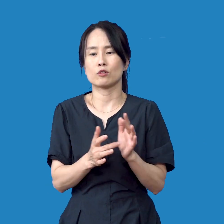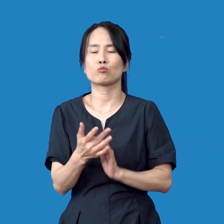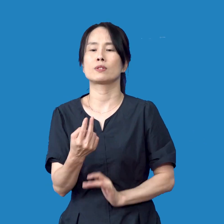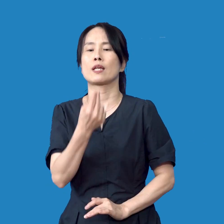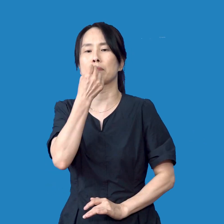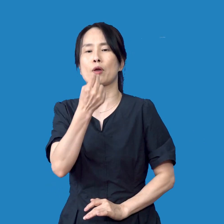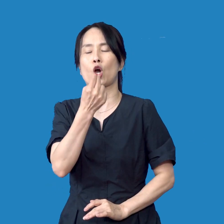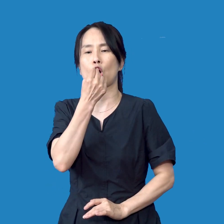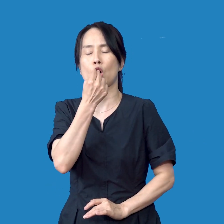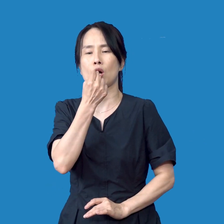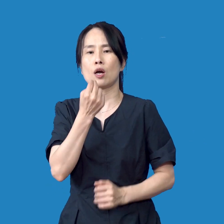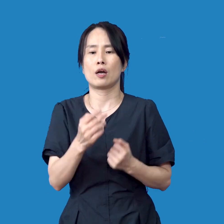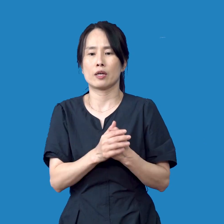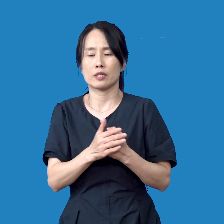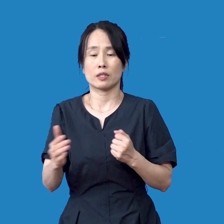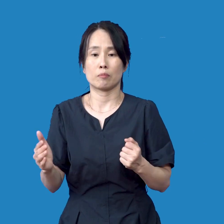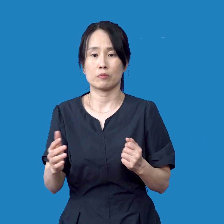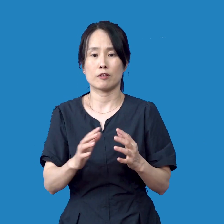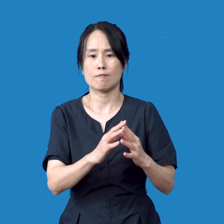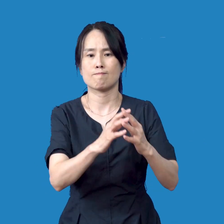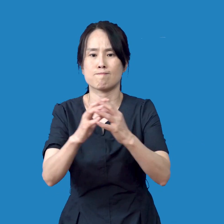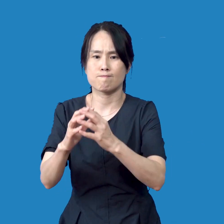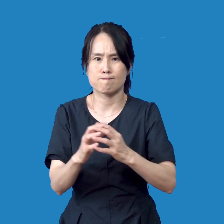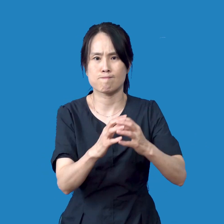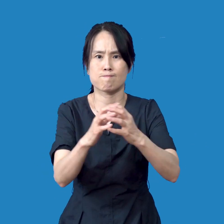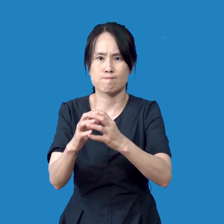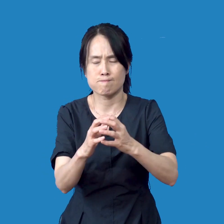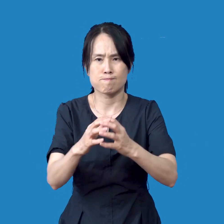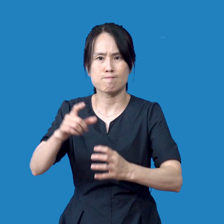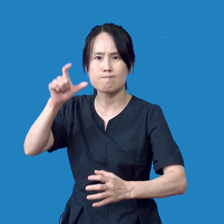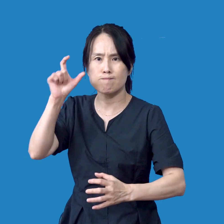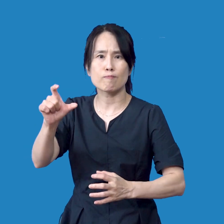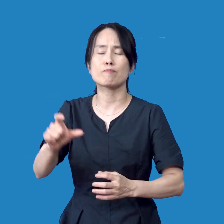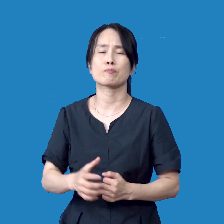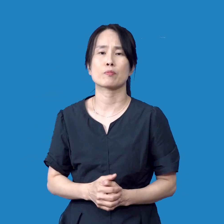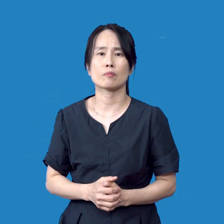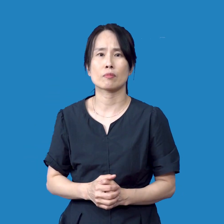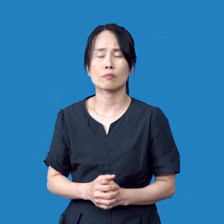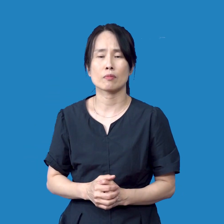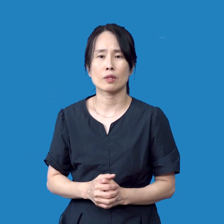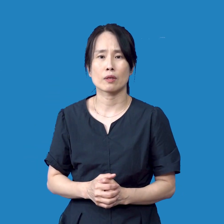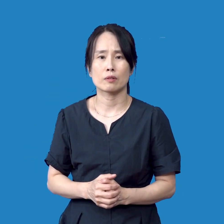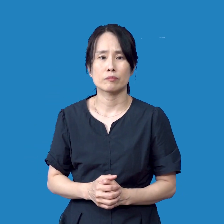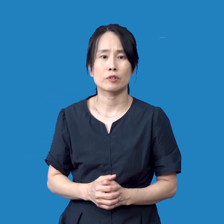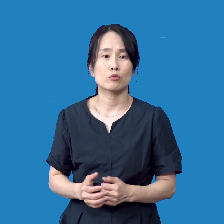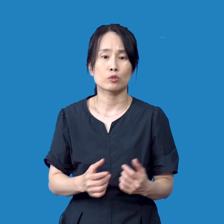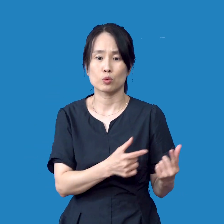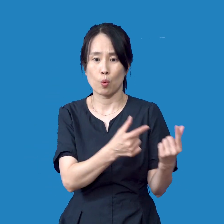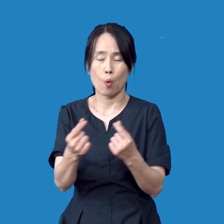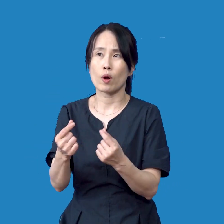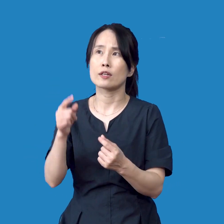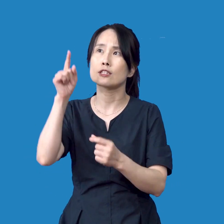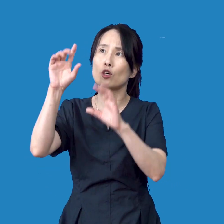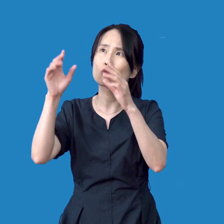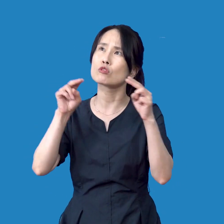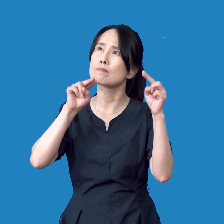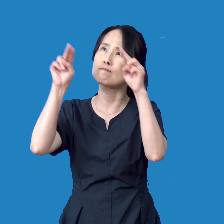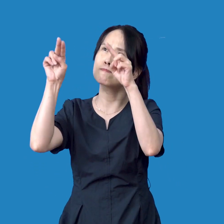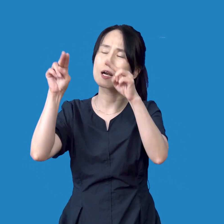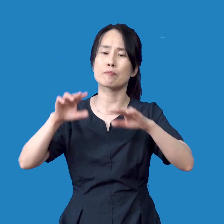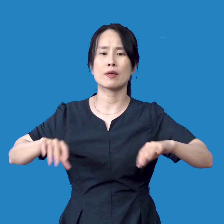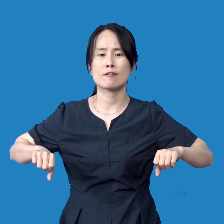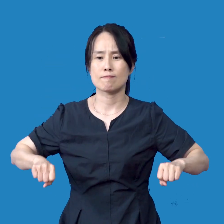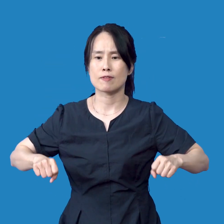때문에 그 결속은 깨트릴 수 없기 때문입니다. 우리는 다 같이 천국을 바라보면서 손에 손을